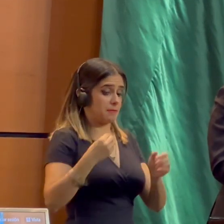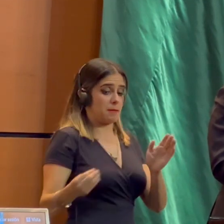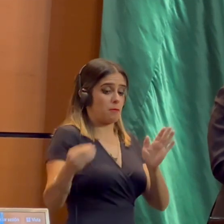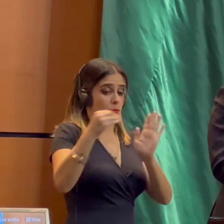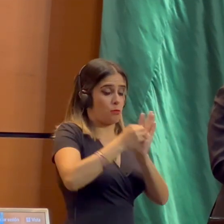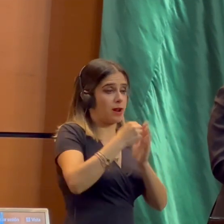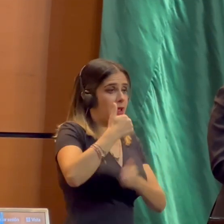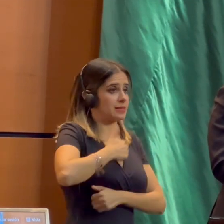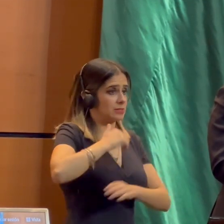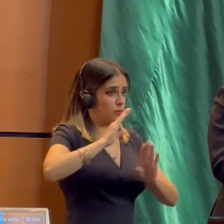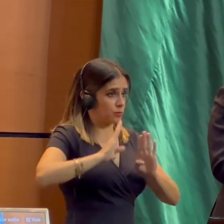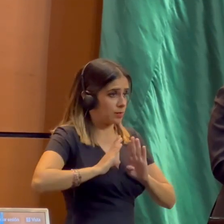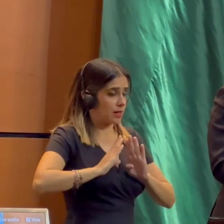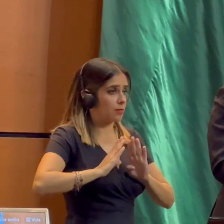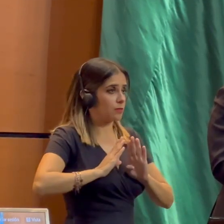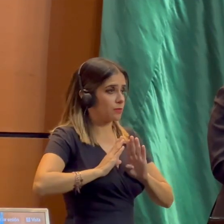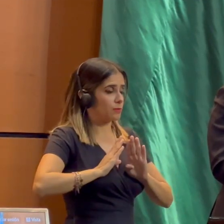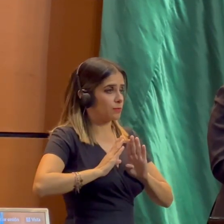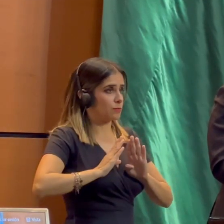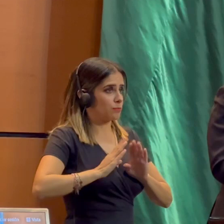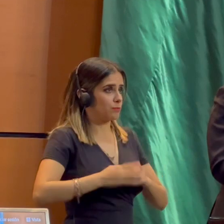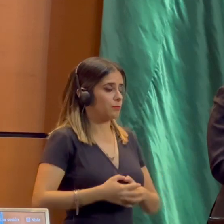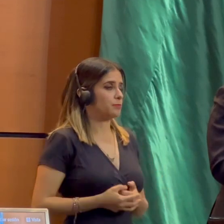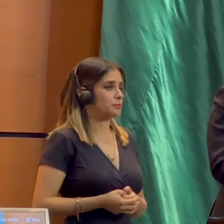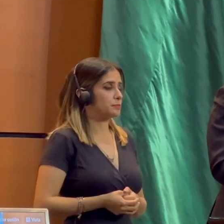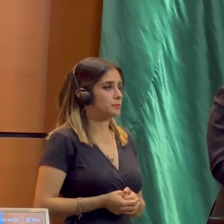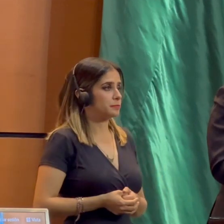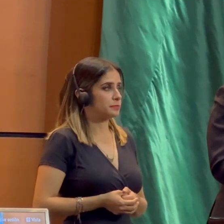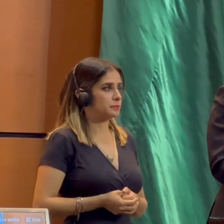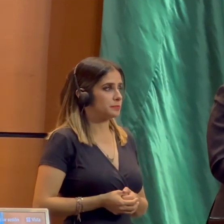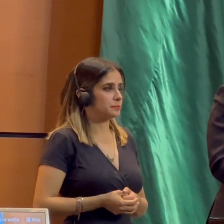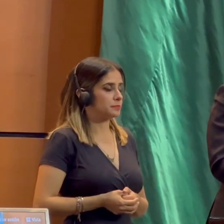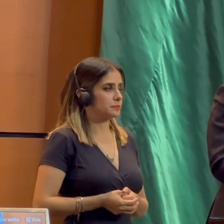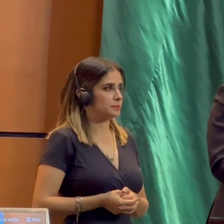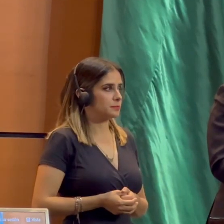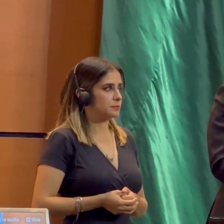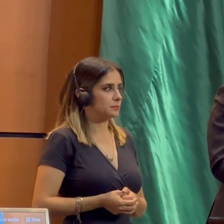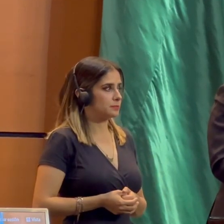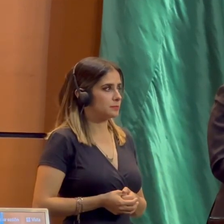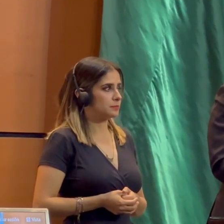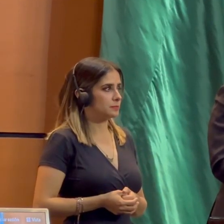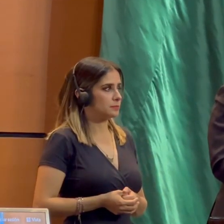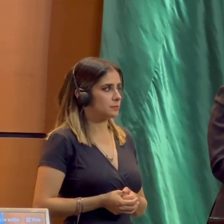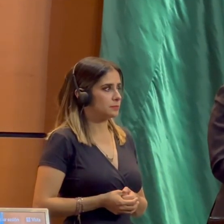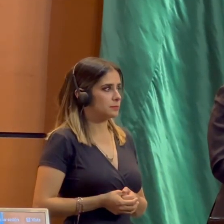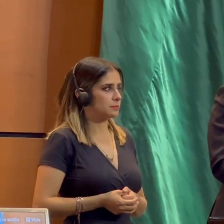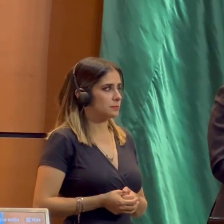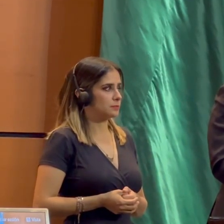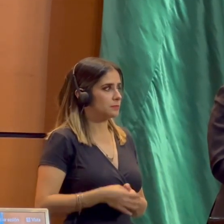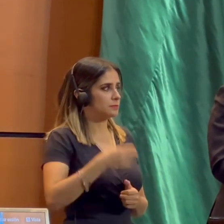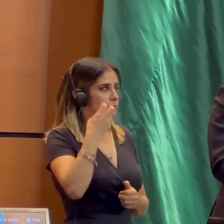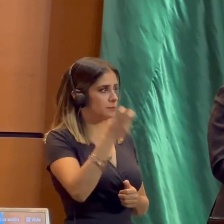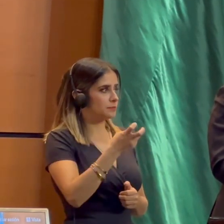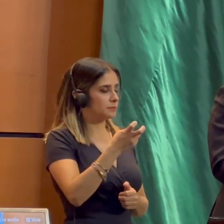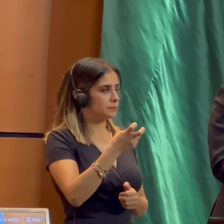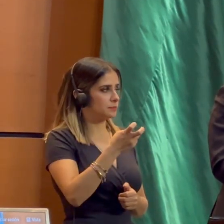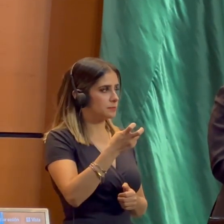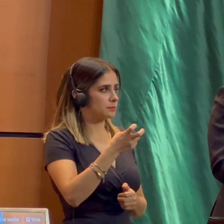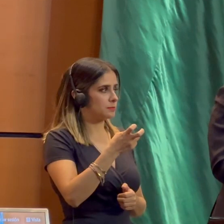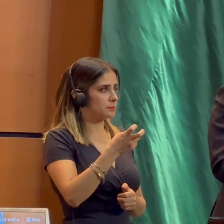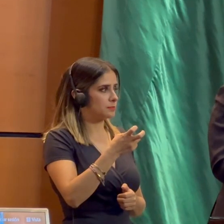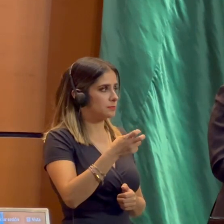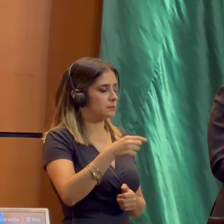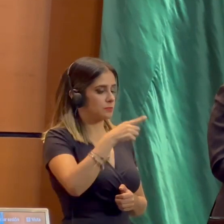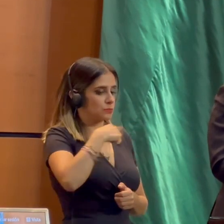力を明らかにすることになるので答えられない。ただいろいろな情報を収集しております